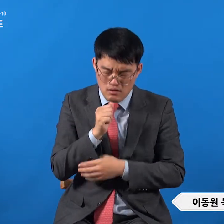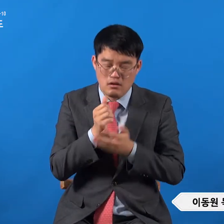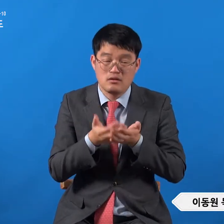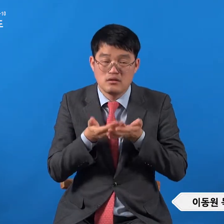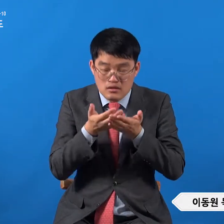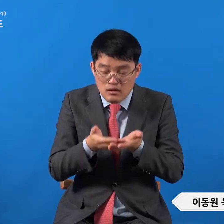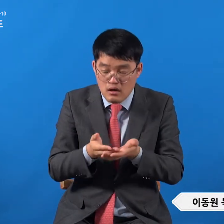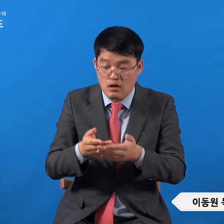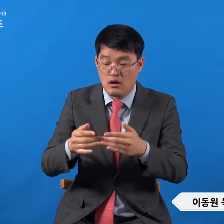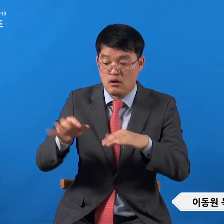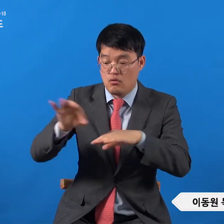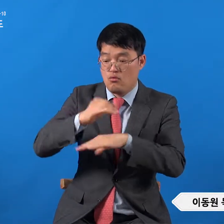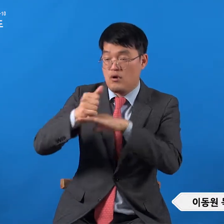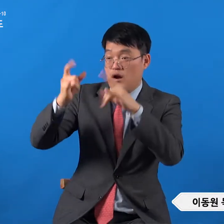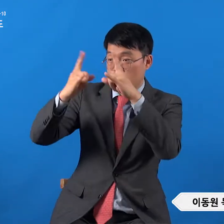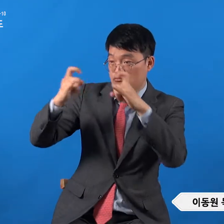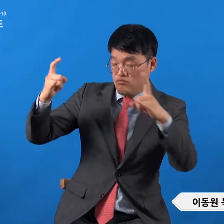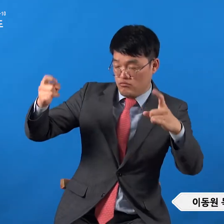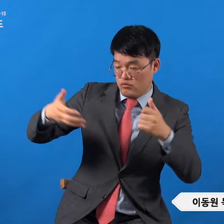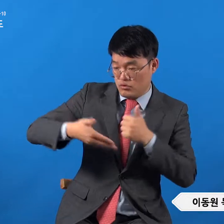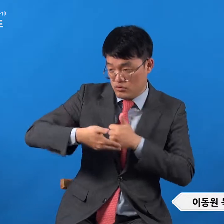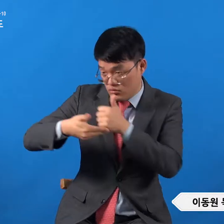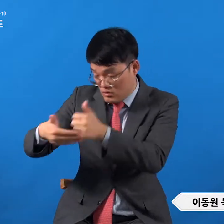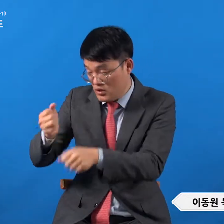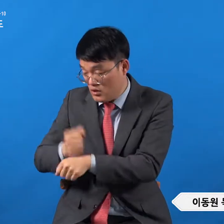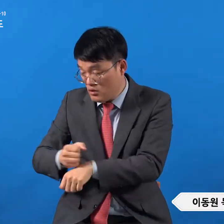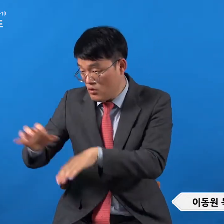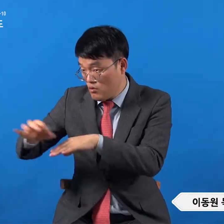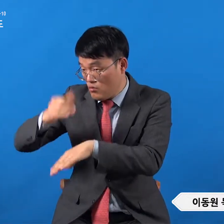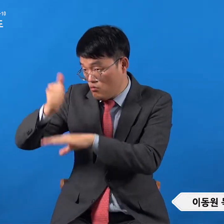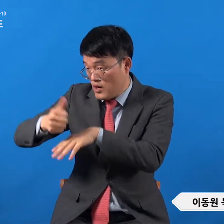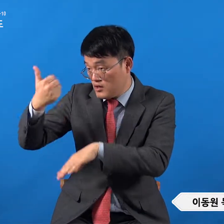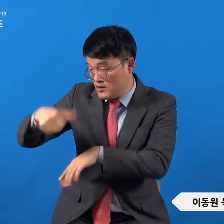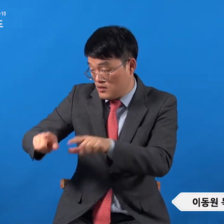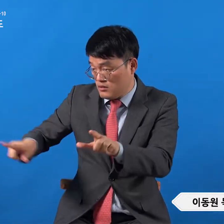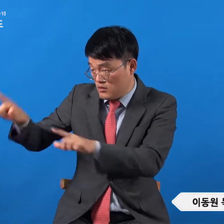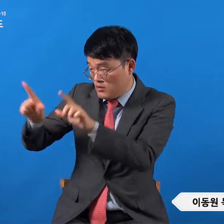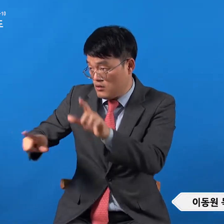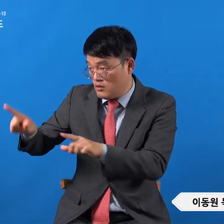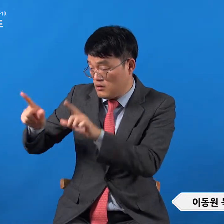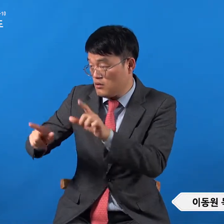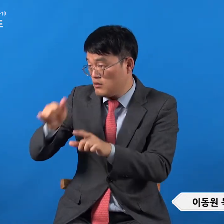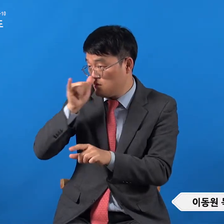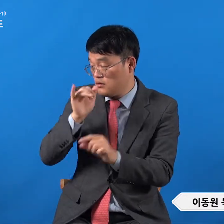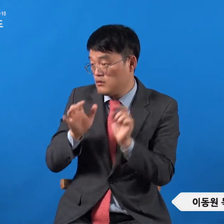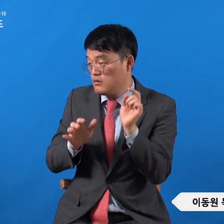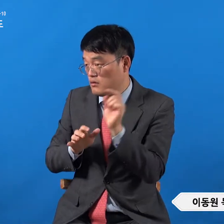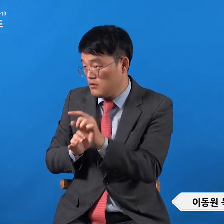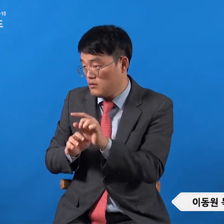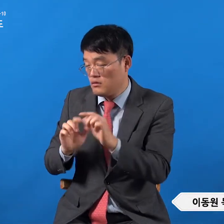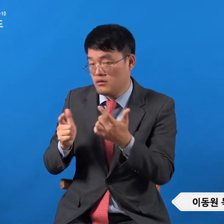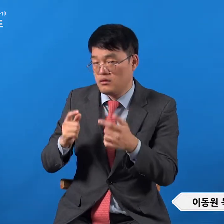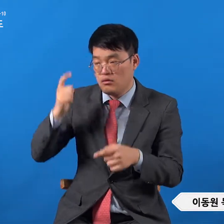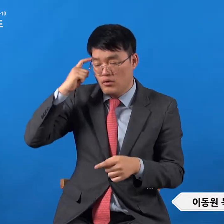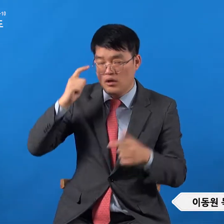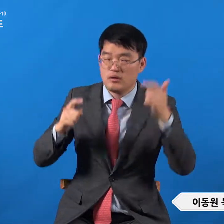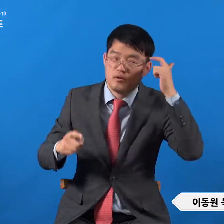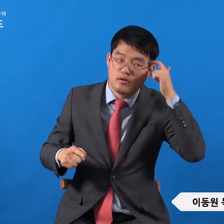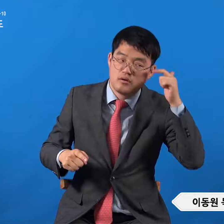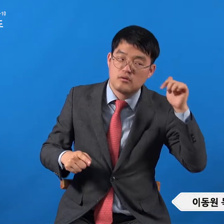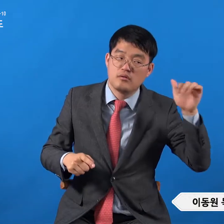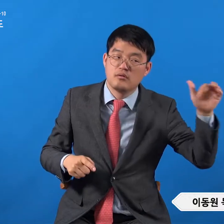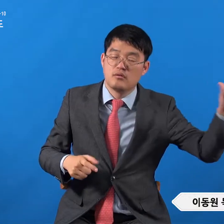거지가 왕궁으로 초대를 받아서 이제 왕궁에 들어가 왕자로 살 수 있게 되었는데 안 들어가고 있어요. 왜? 미련이